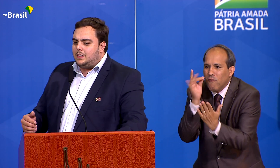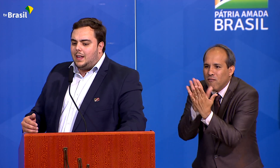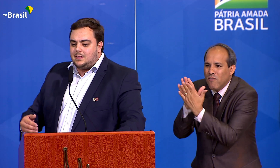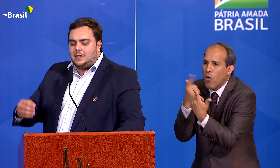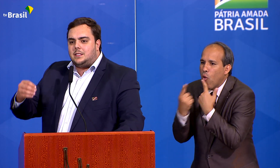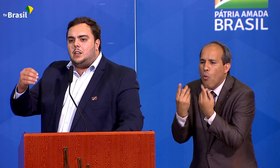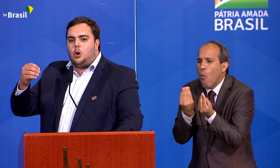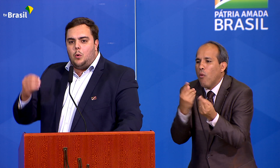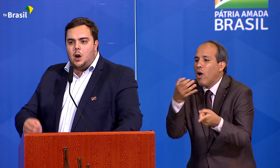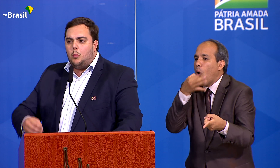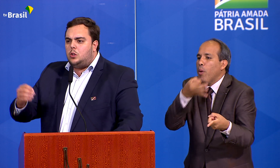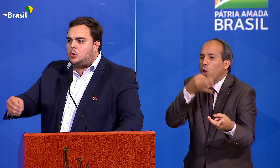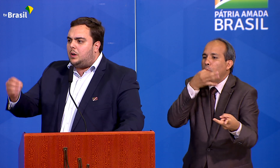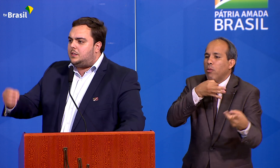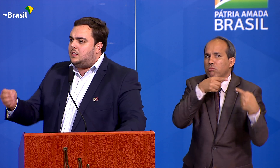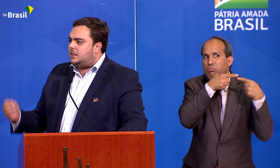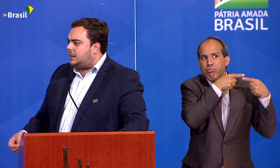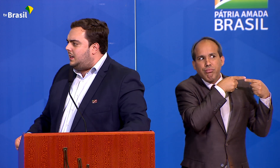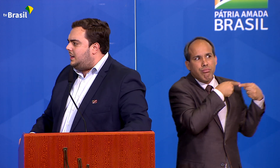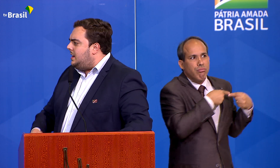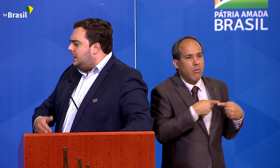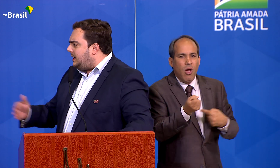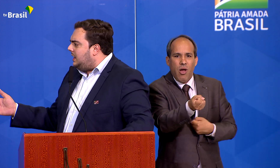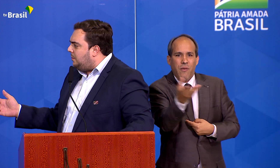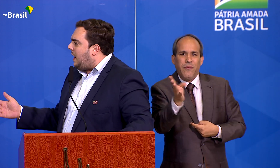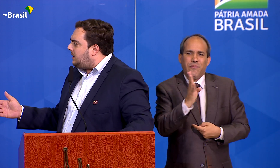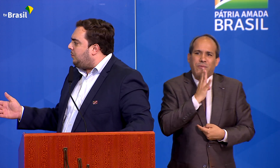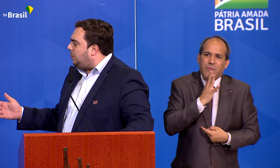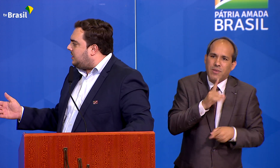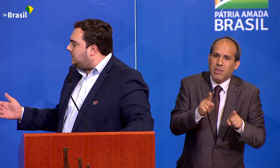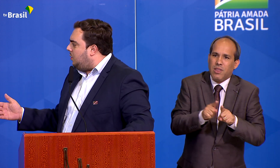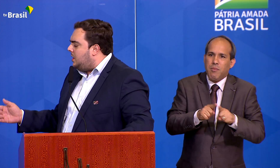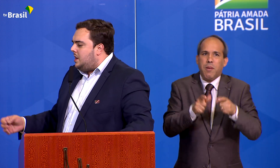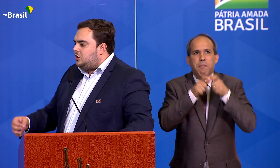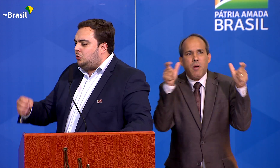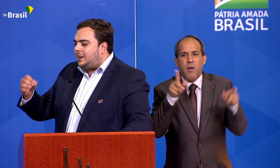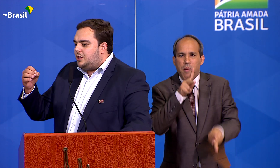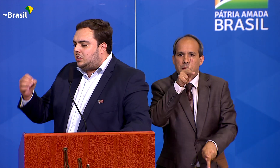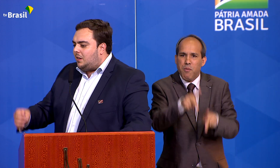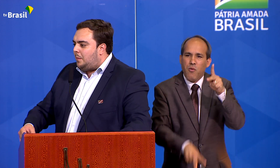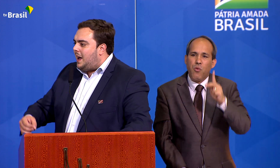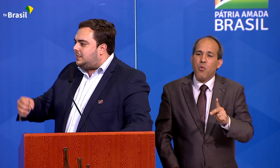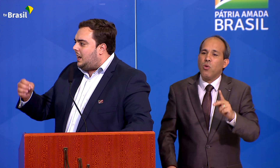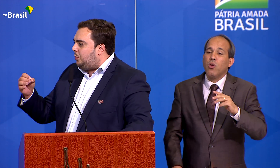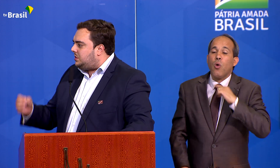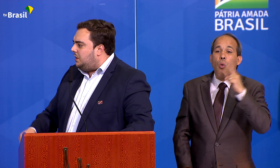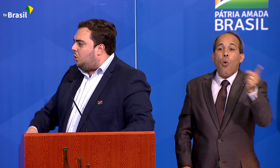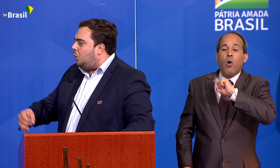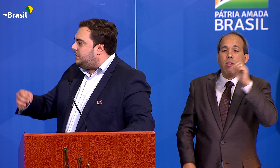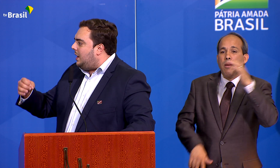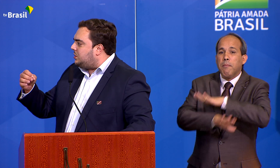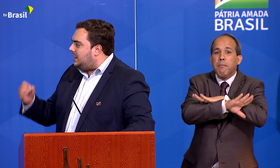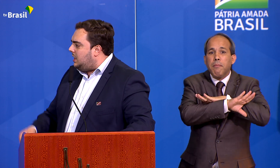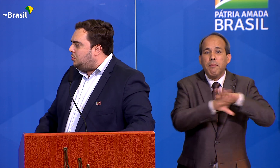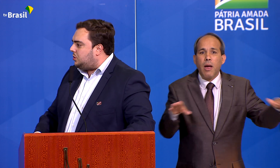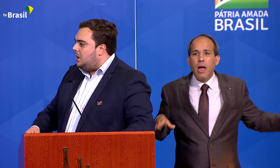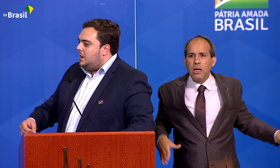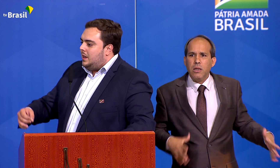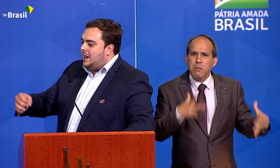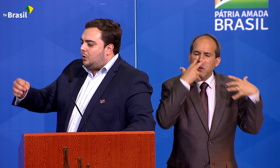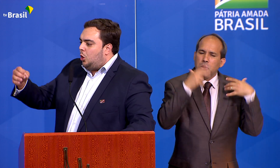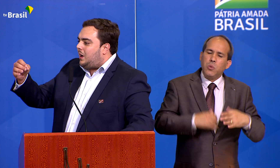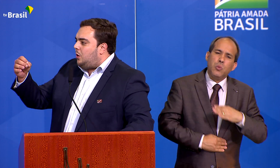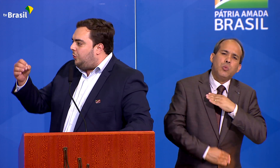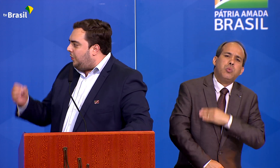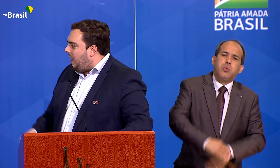porque eu tenho certeza que assim como eu muitos congressistas aqui e grande parte da população já não acreditava mais que era possível conter os